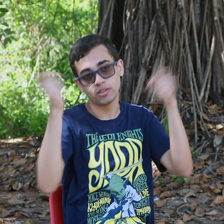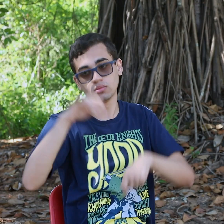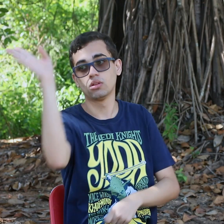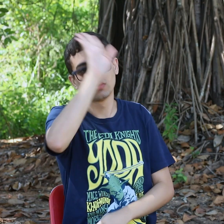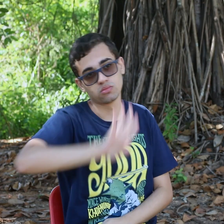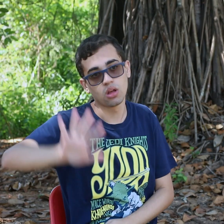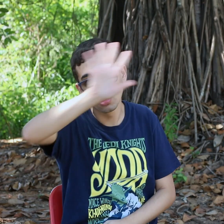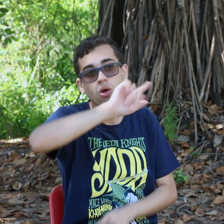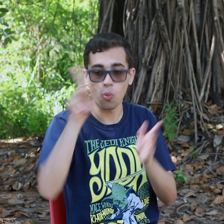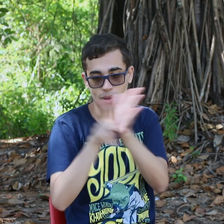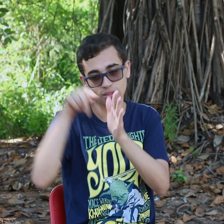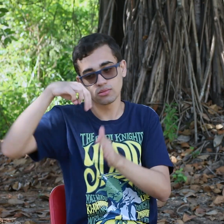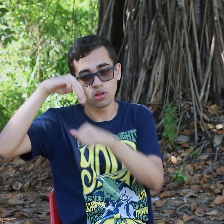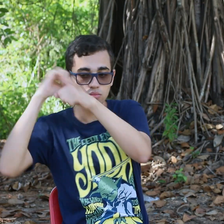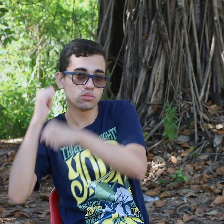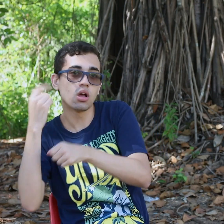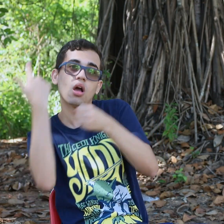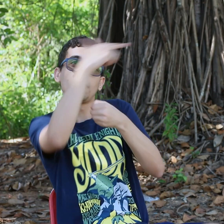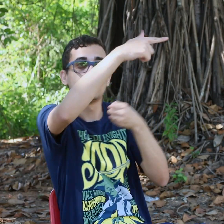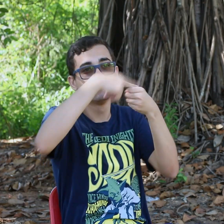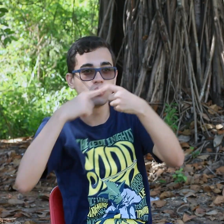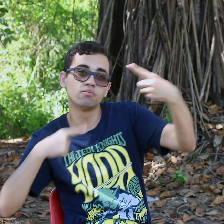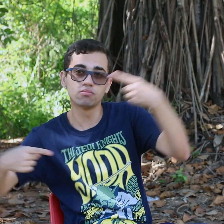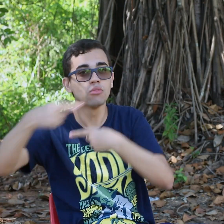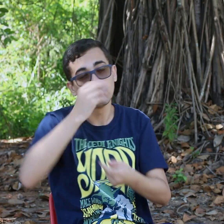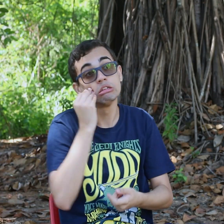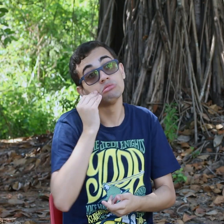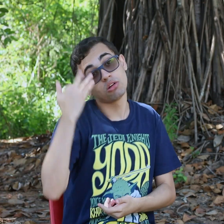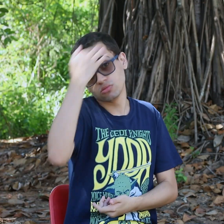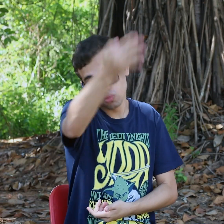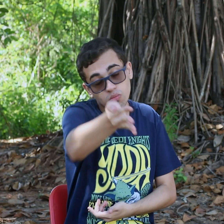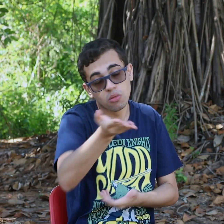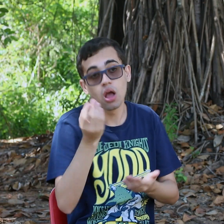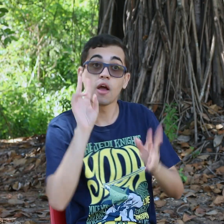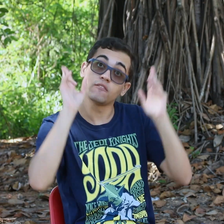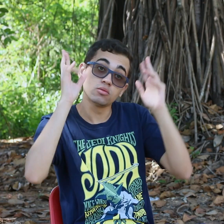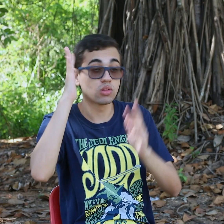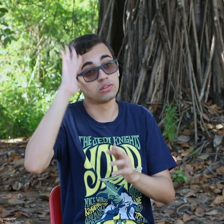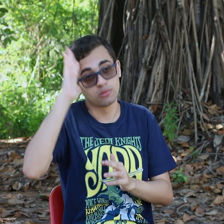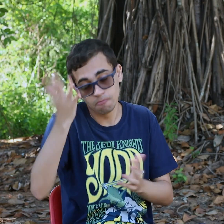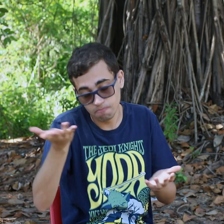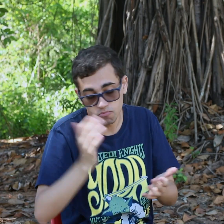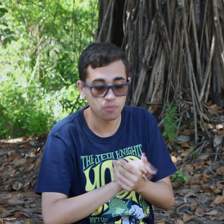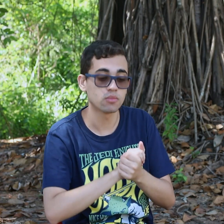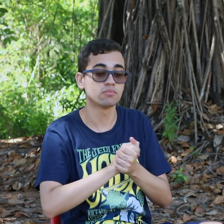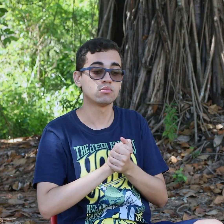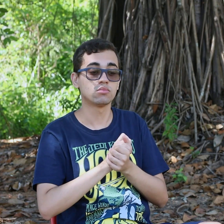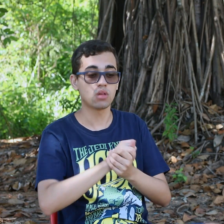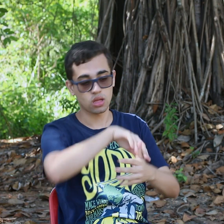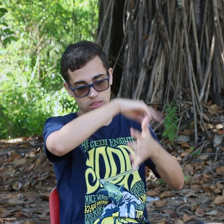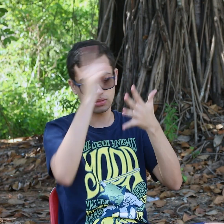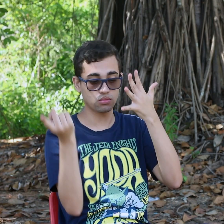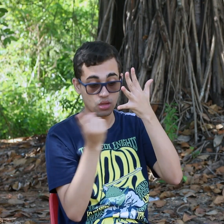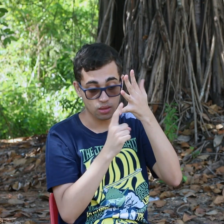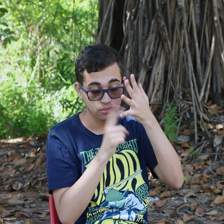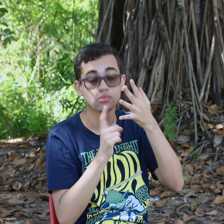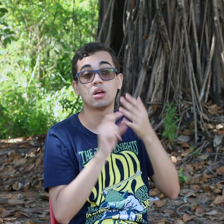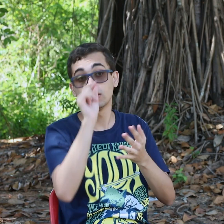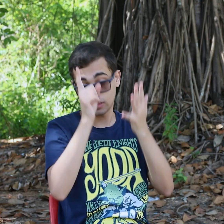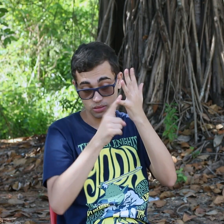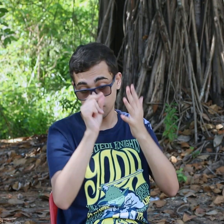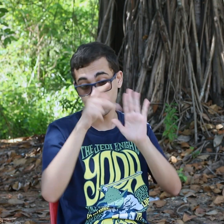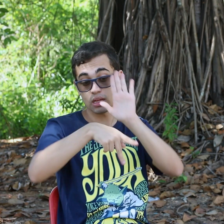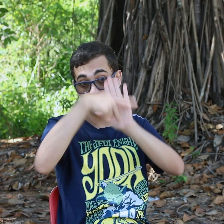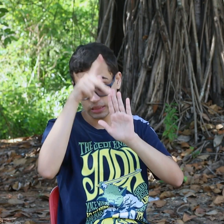isso aí é muito importante para a gente, até no futuro mesmo, para a cidade de Muriaé, essa interação com outras cidades, e eu sonho que isso ocorra